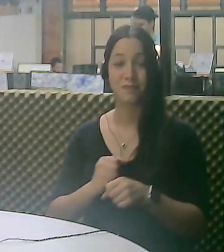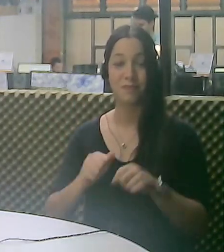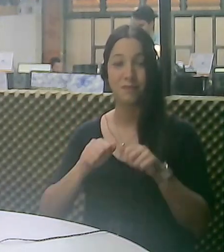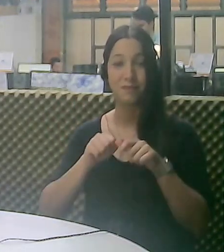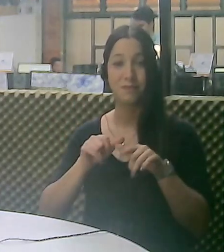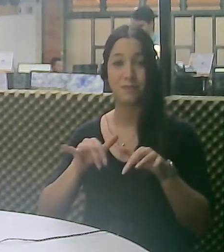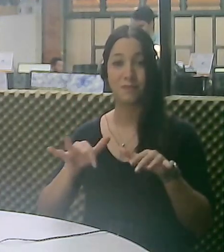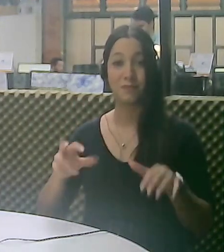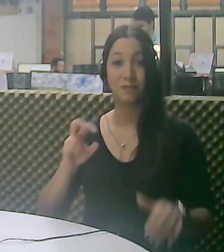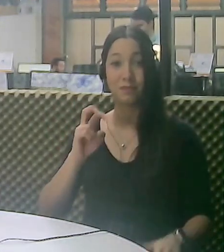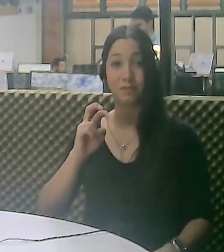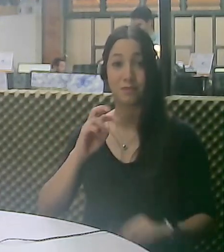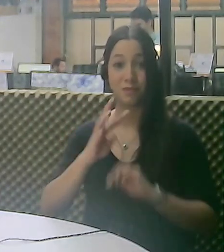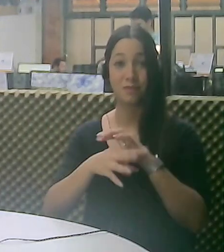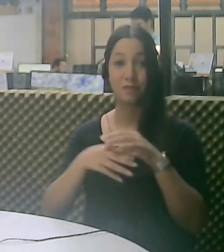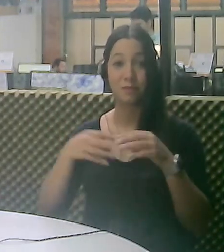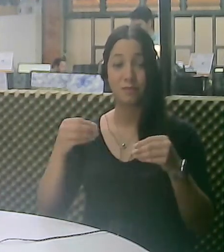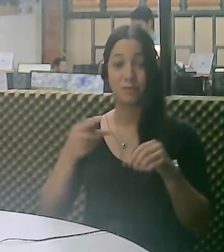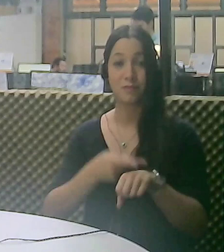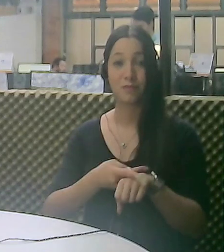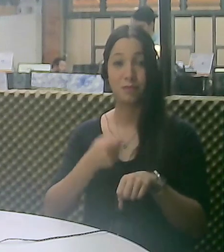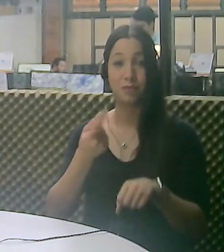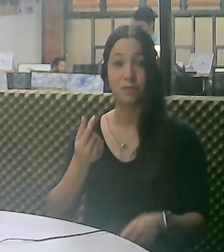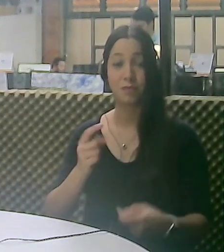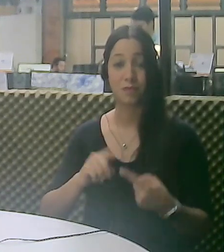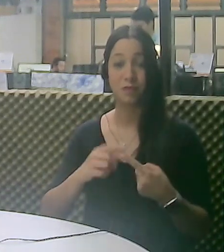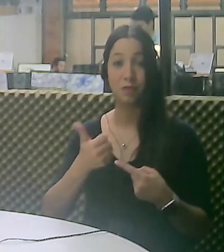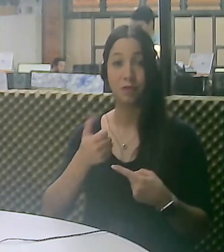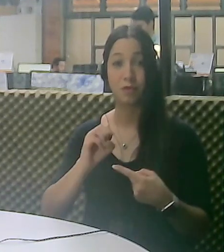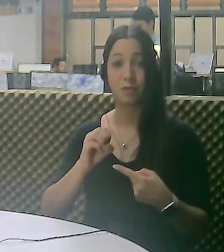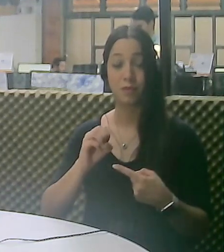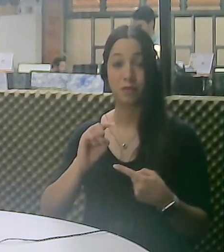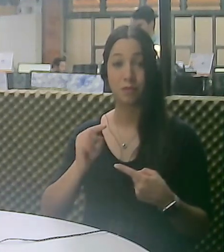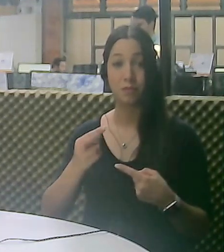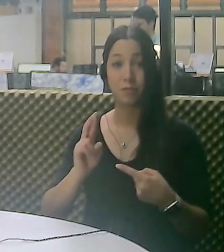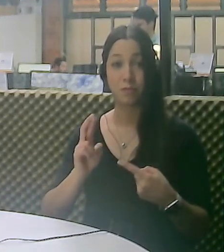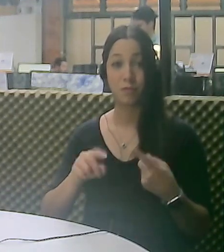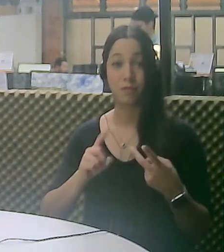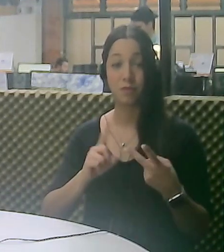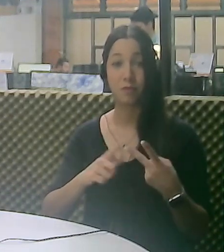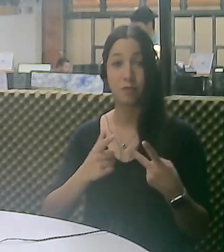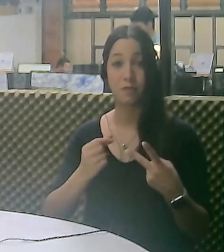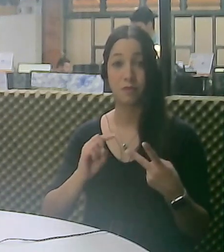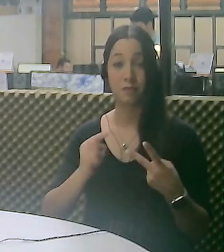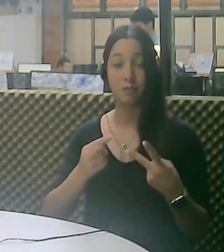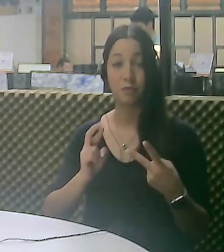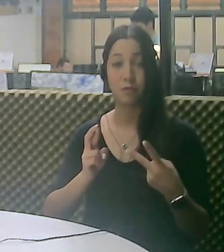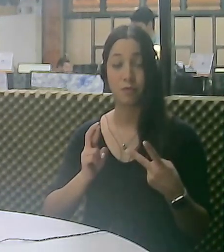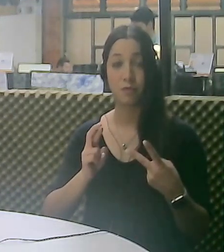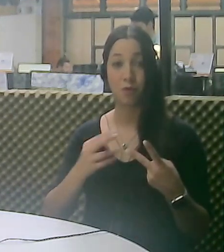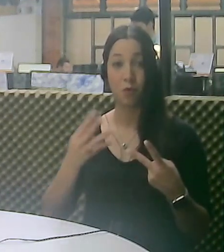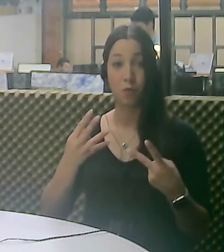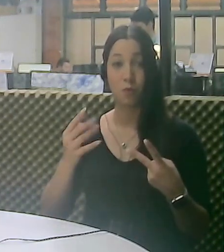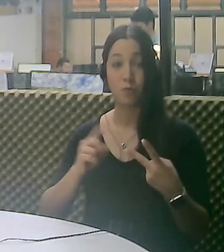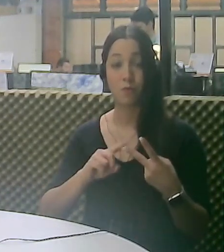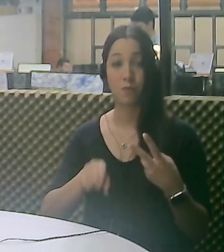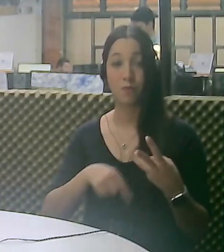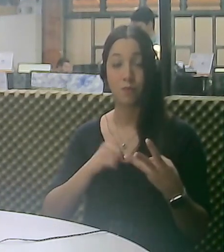distribuiu 5 prêmios em dinheiro, sendo R$ 10.000 no quinto prêmio, R$ 20.000 ao quarto